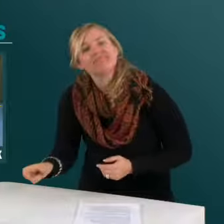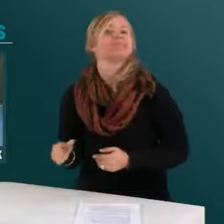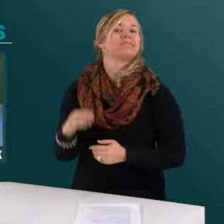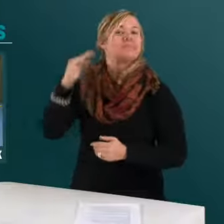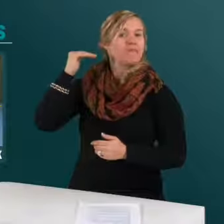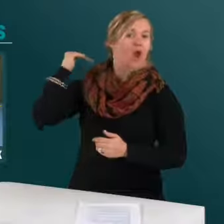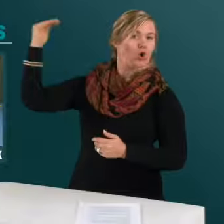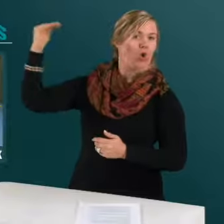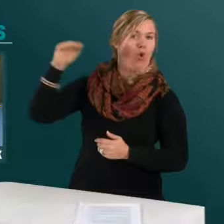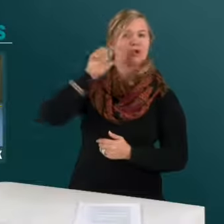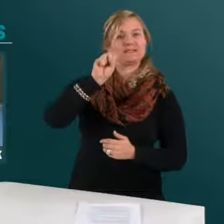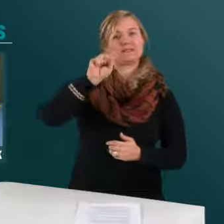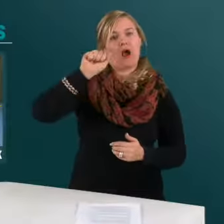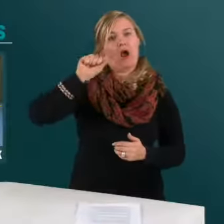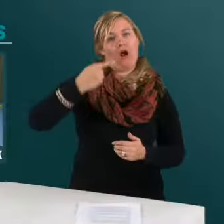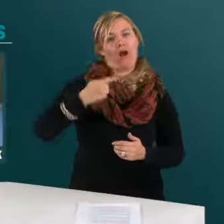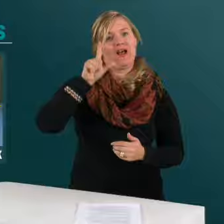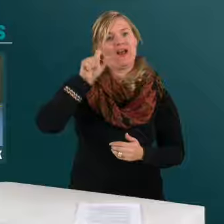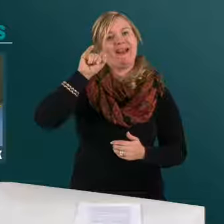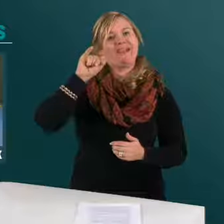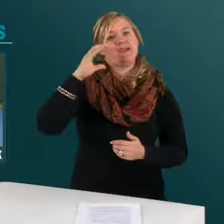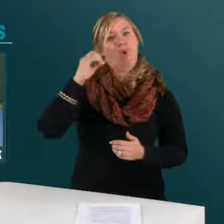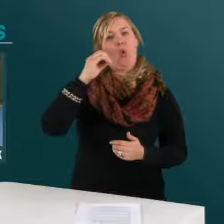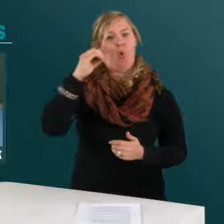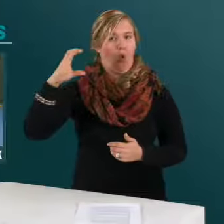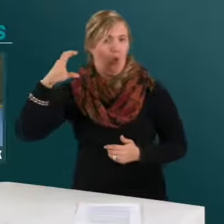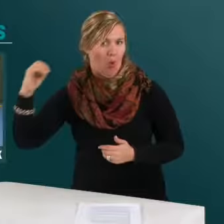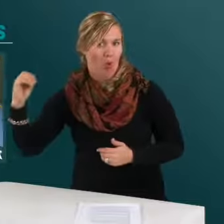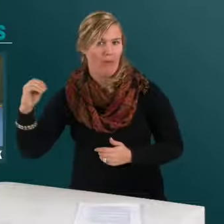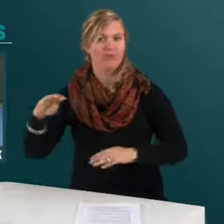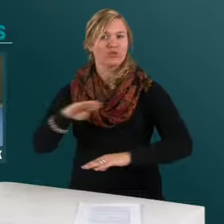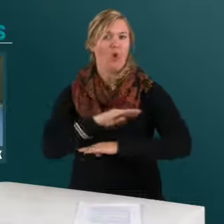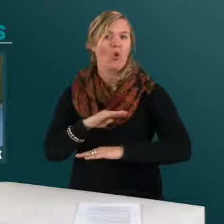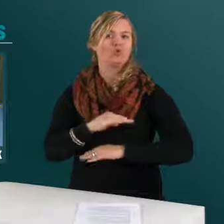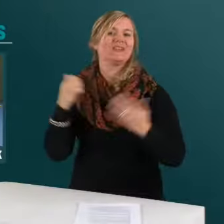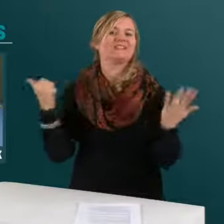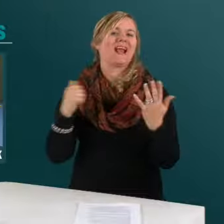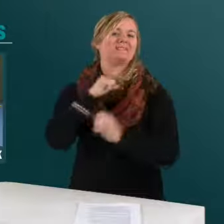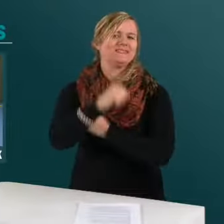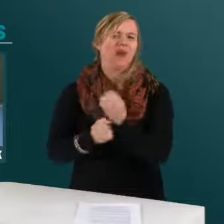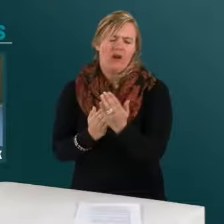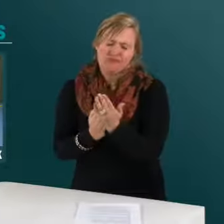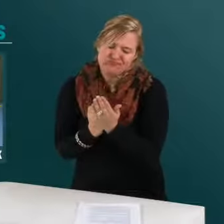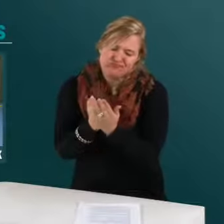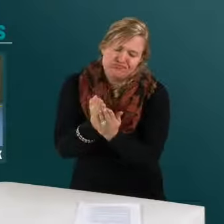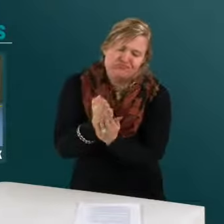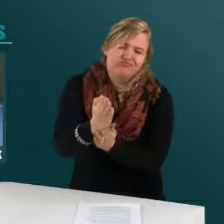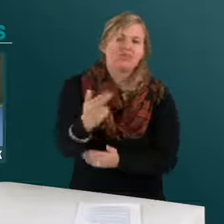der torhüter marco salou co nach 16 jahren in der nationalmannschaft mit der anerkennenden captainbinde